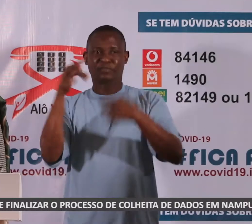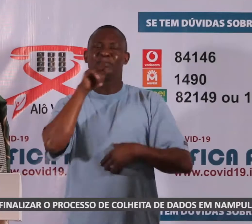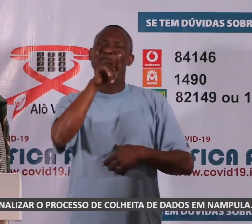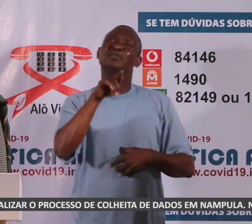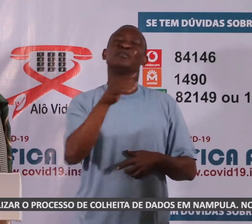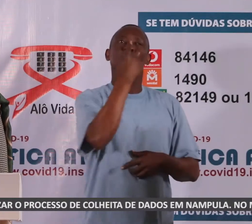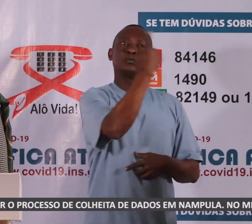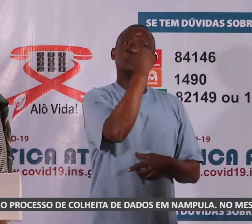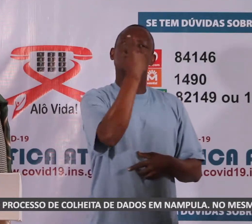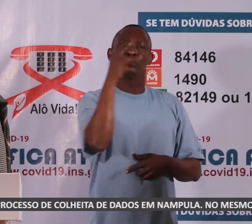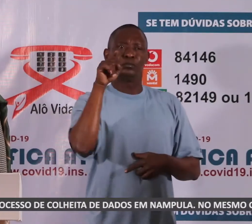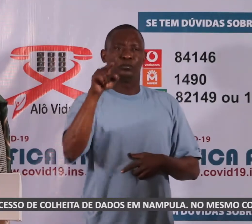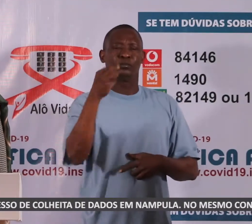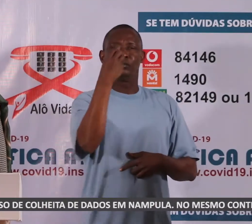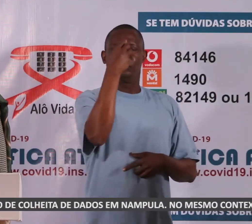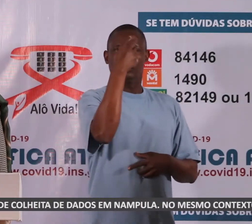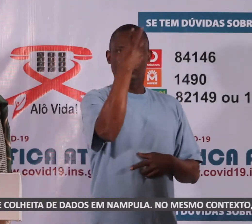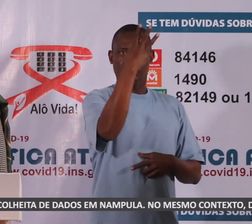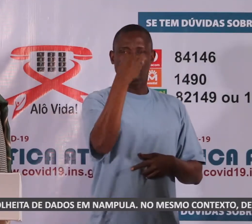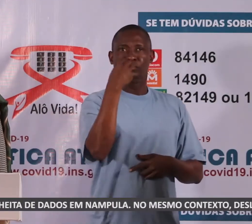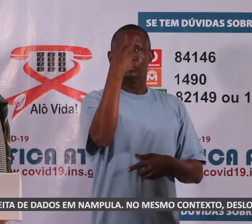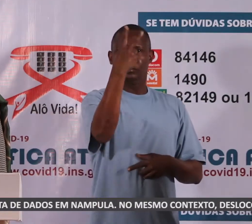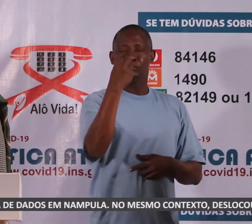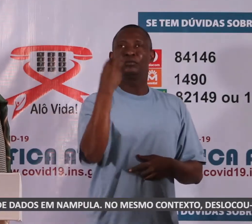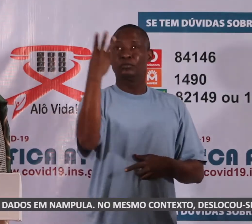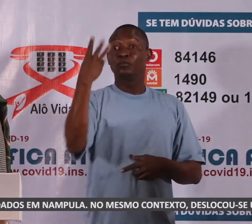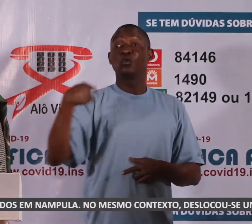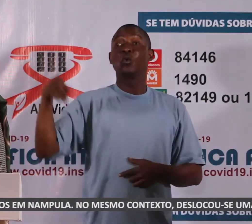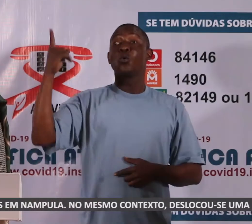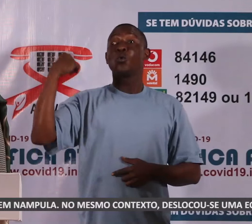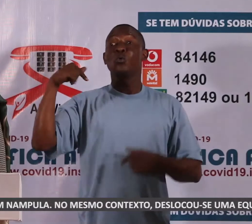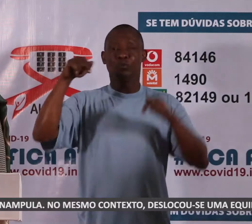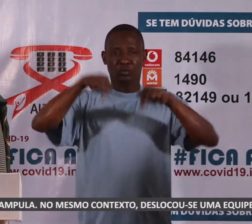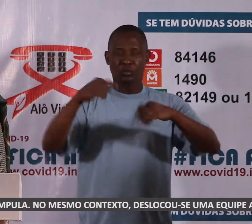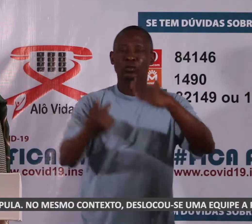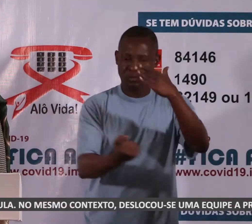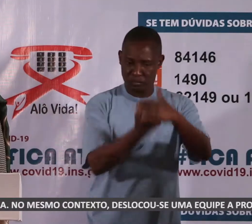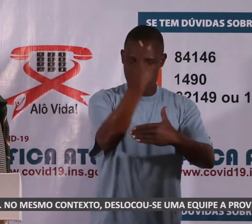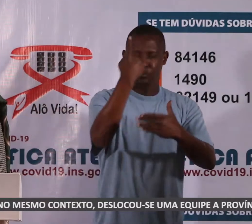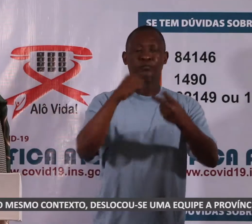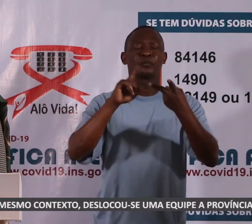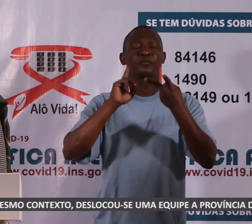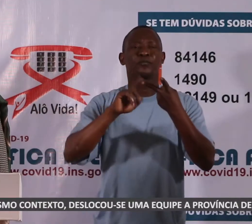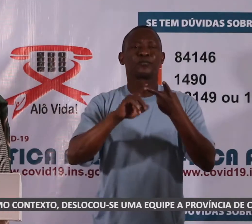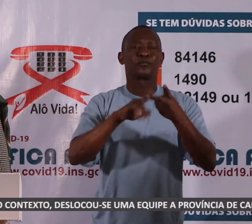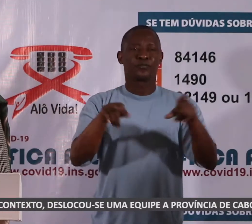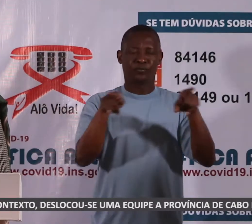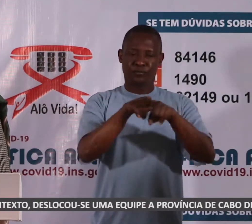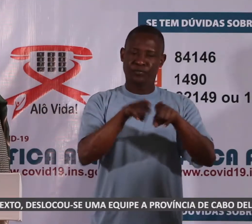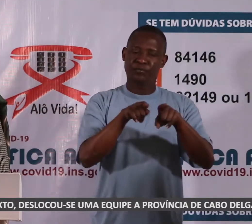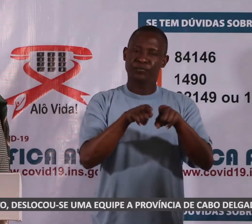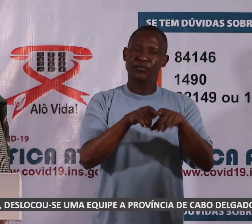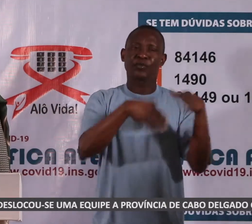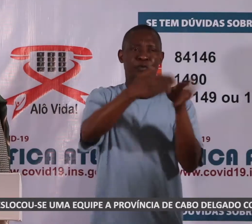11.323 foram registrados nas últimas 24 horas. O nosso continente também registrou um cumulativo de